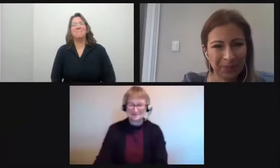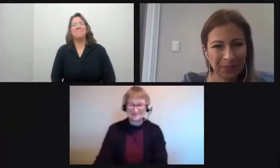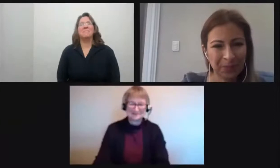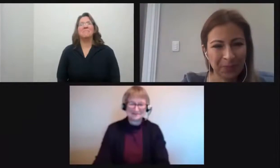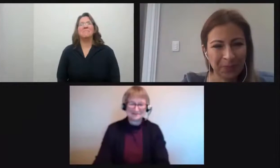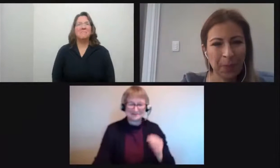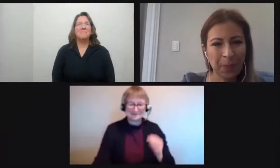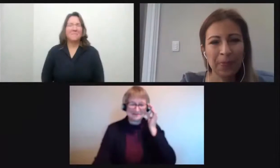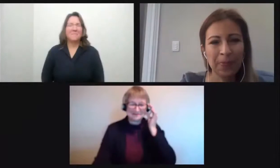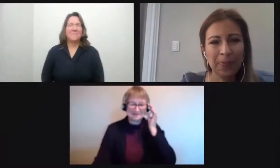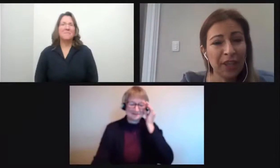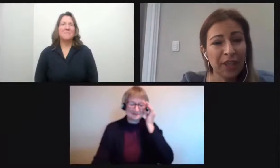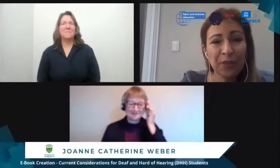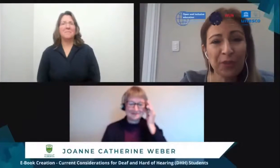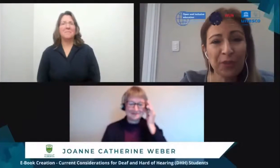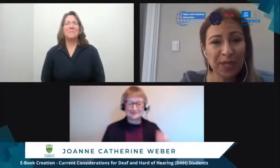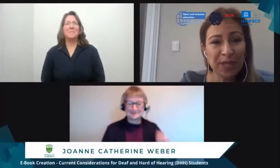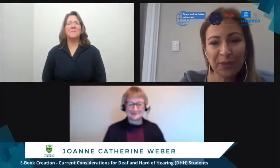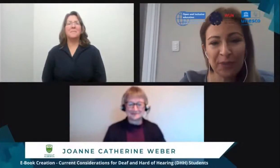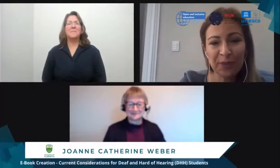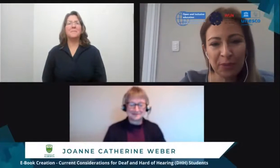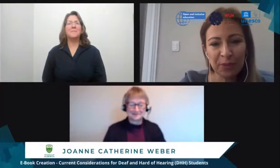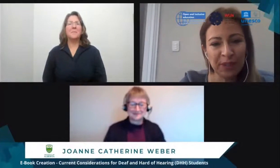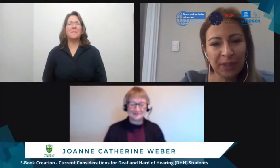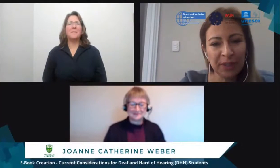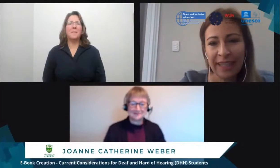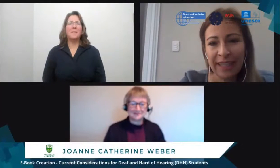Estamos teniendo empalme de audio, disculpen.